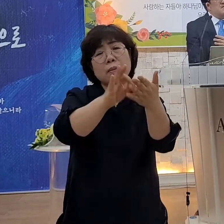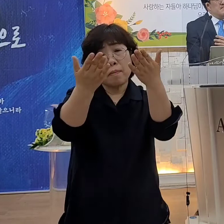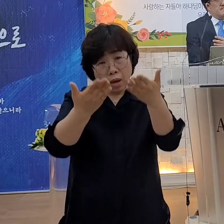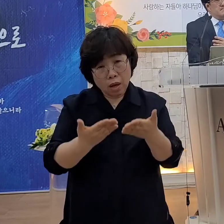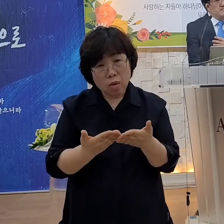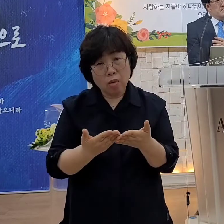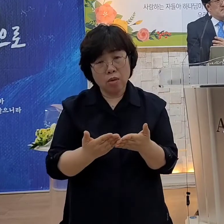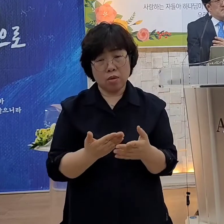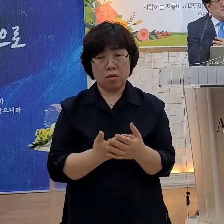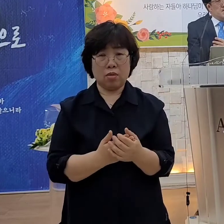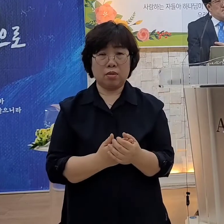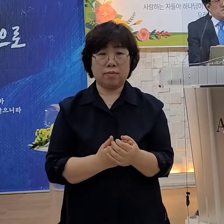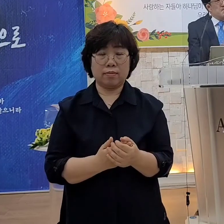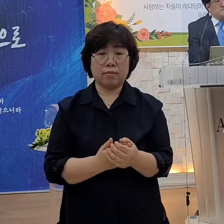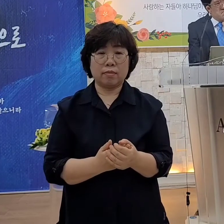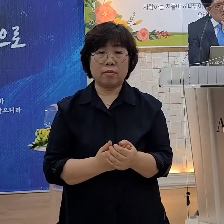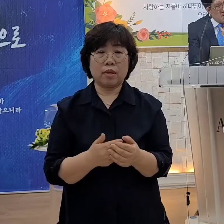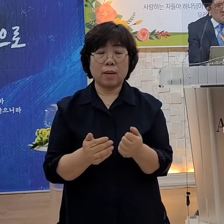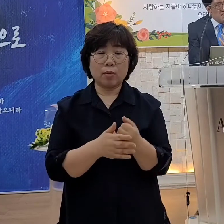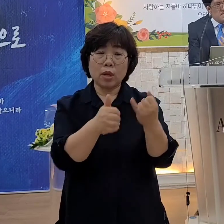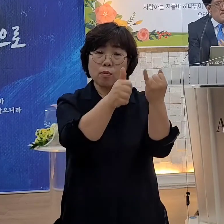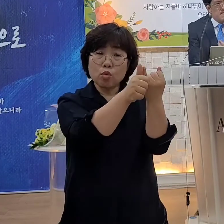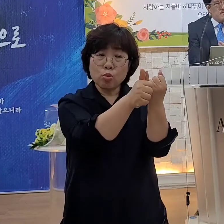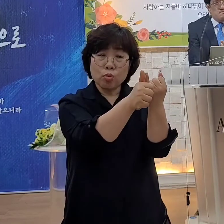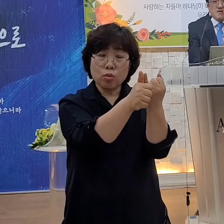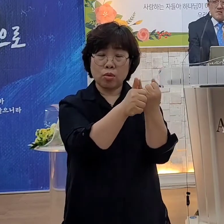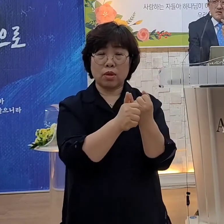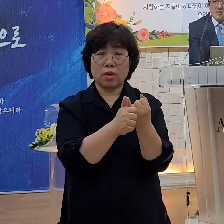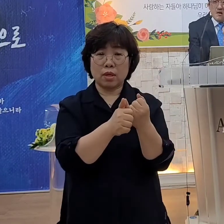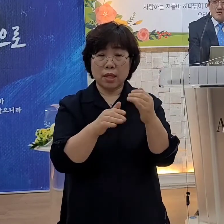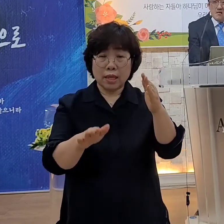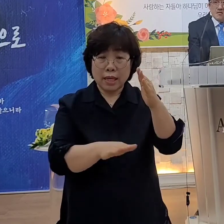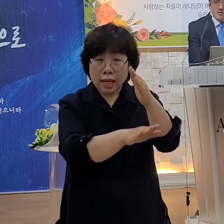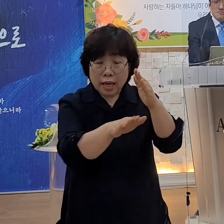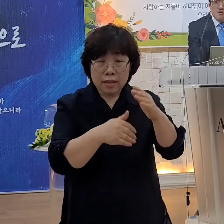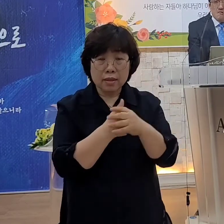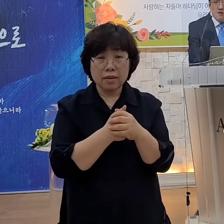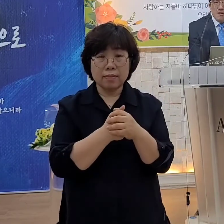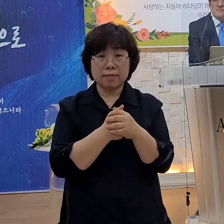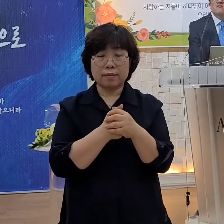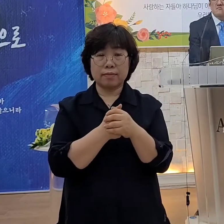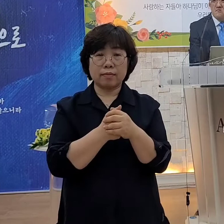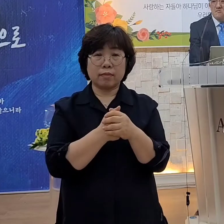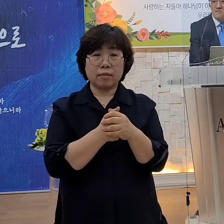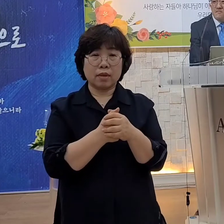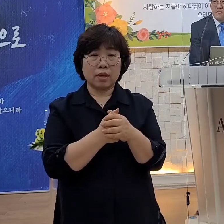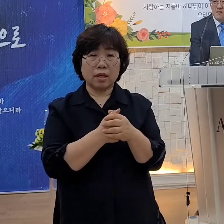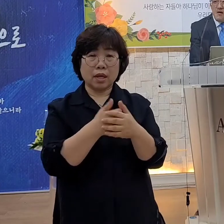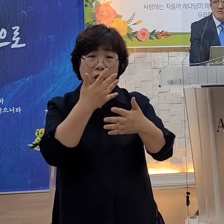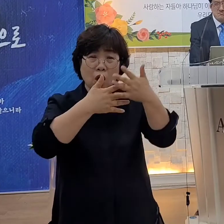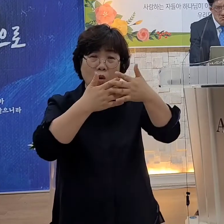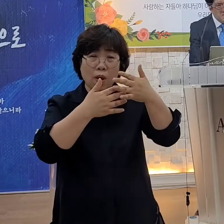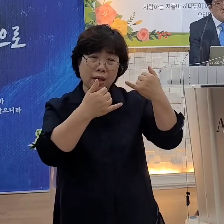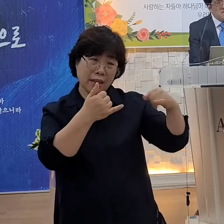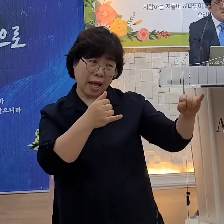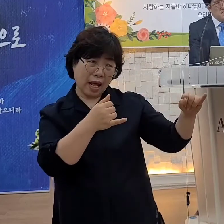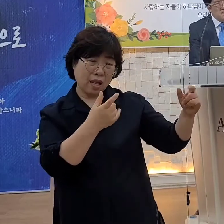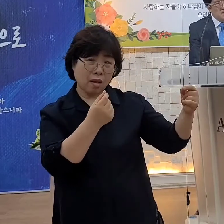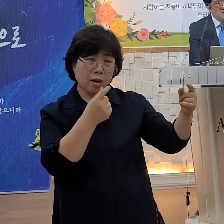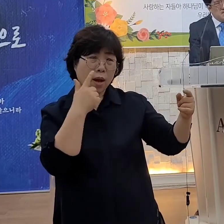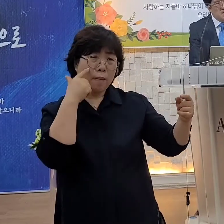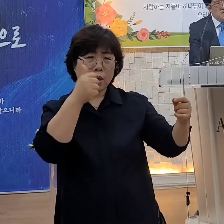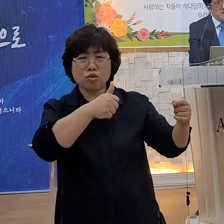내가 됩니다. 그래서 우리 부부가 되고 우리 가정이 되고 아까 그 송강호의 딸 봤죠? 아빠 죽었으면